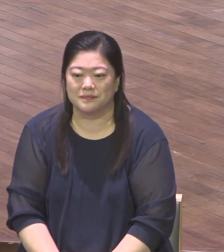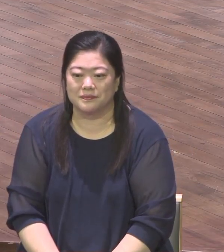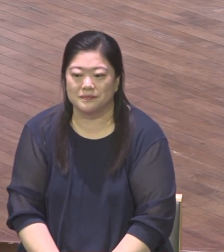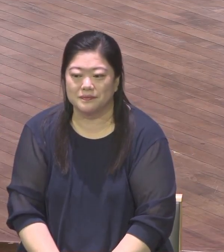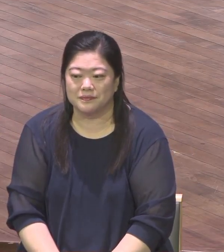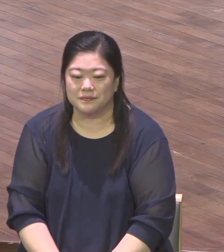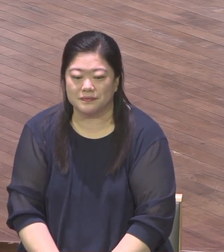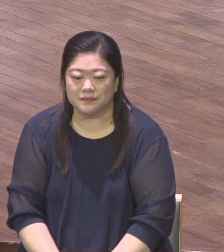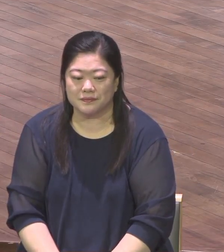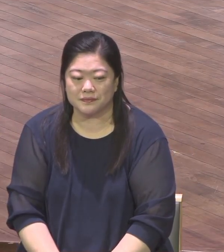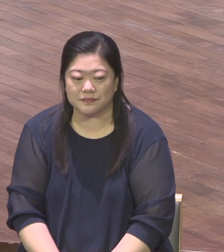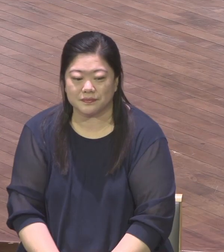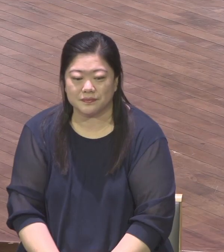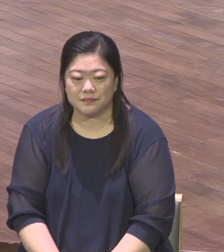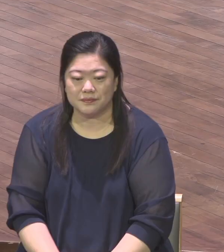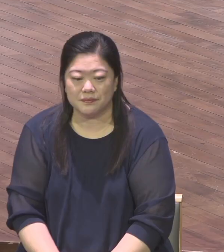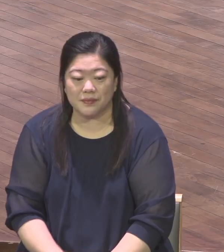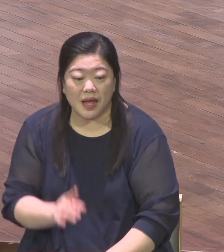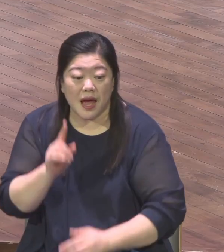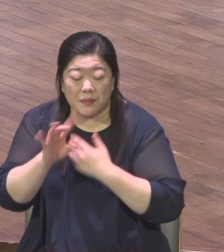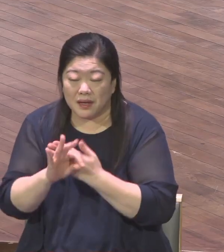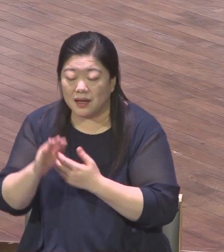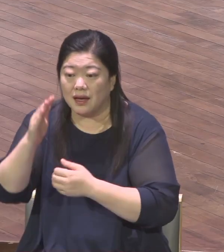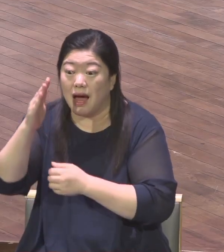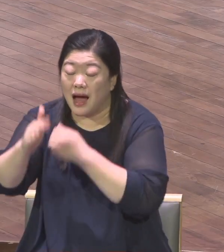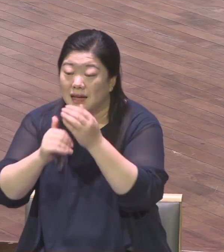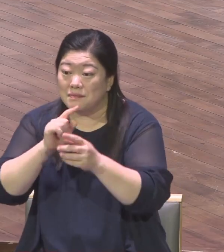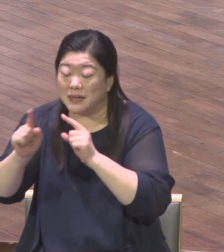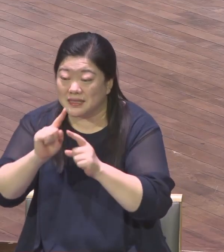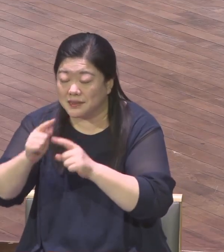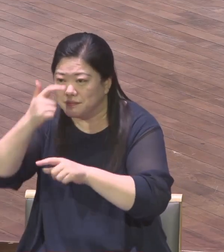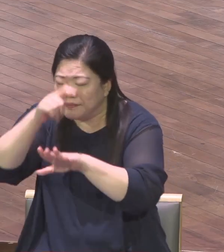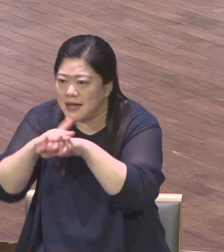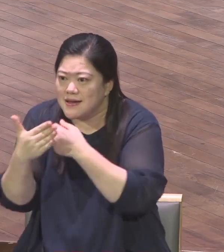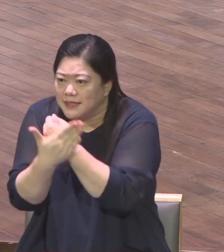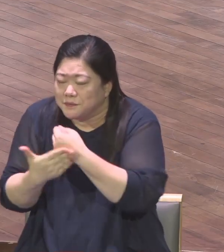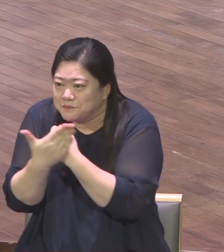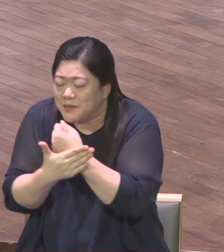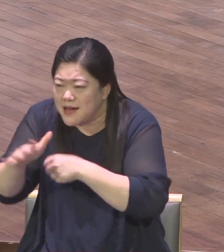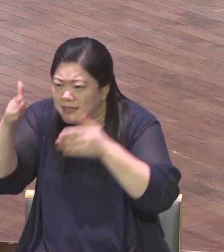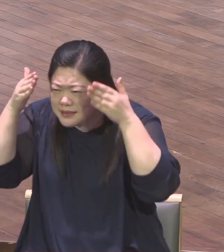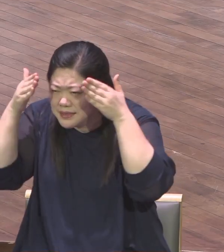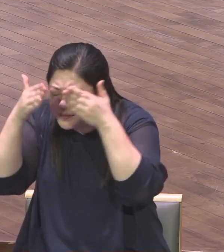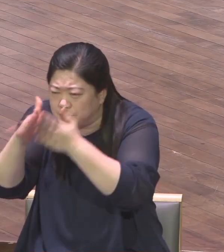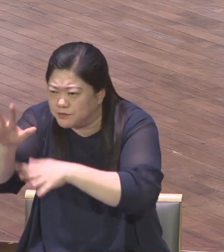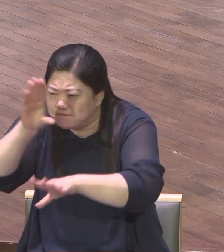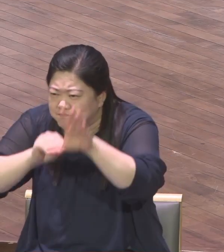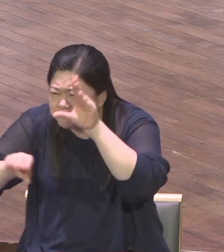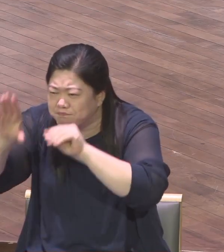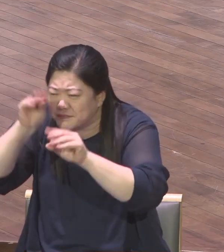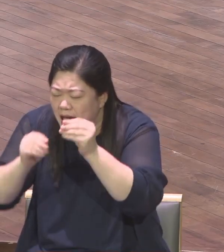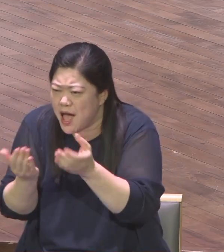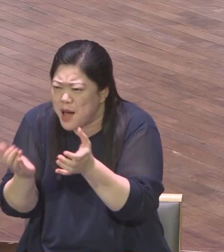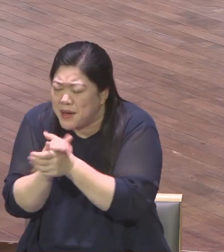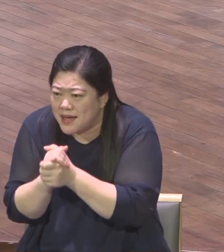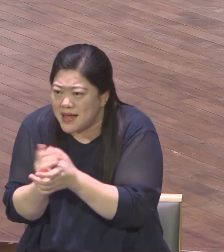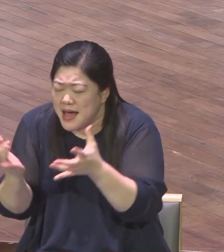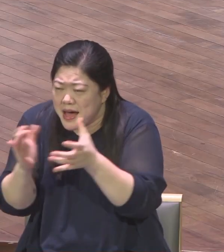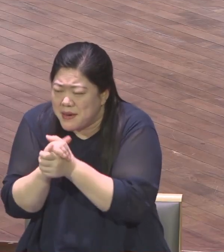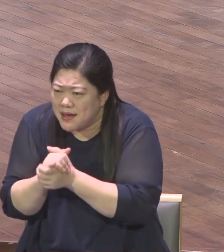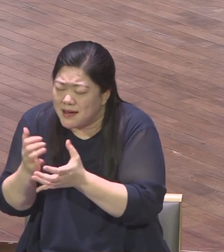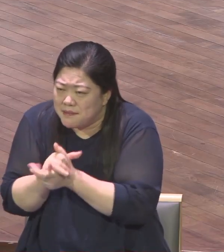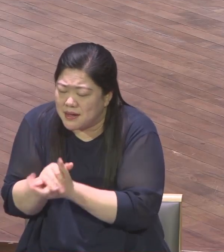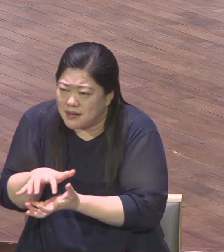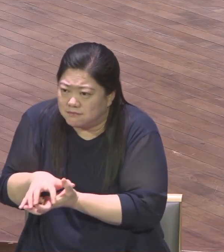그러나 이와 달리 말씀을 놓쳤을 때, 말씀과 가까이 하지 않을 때, 말씀 묵상하지 않을 때 어떻게